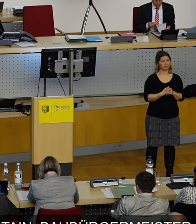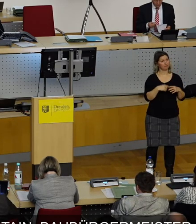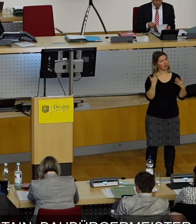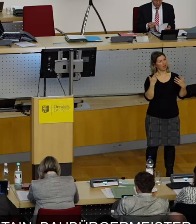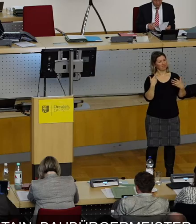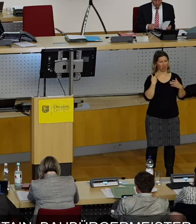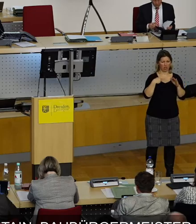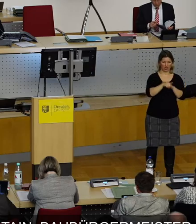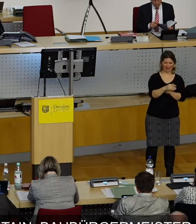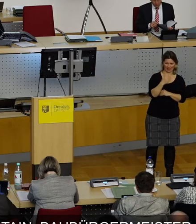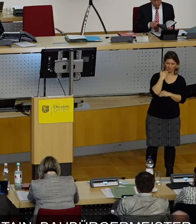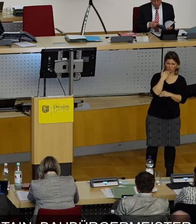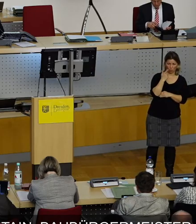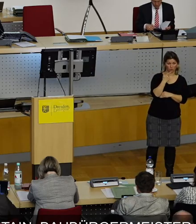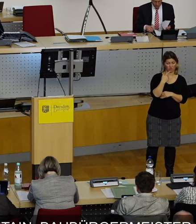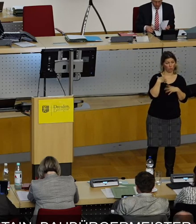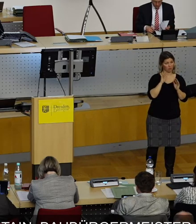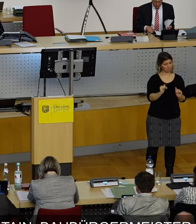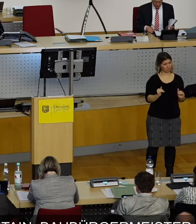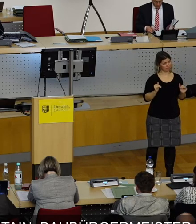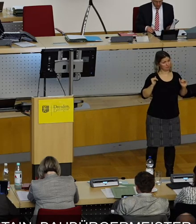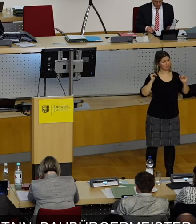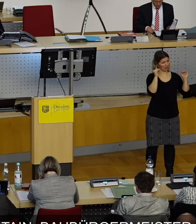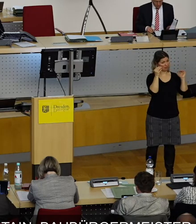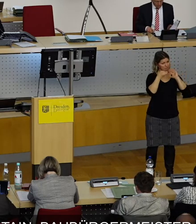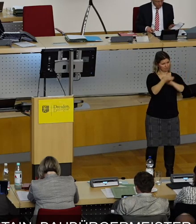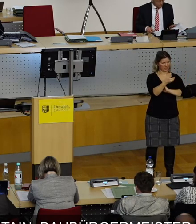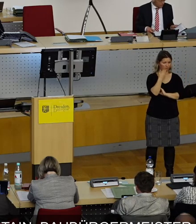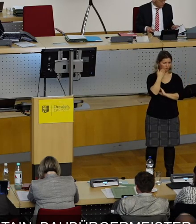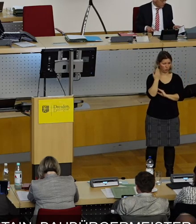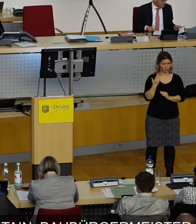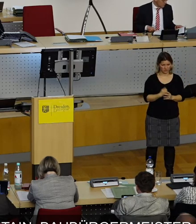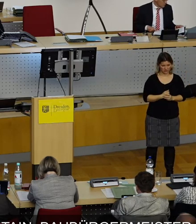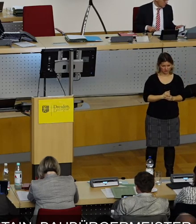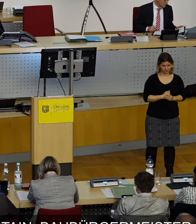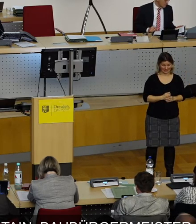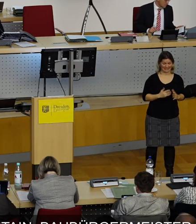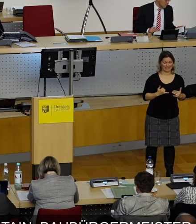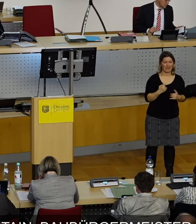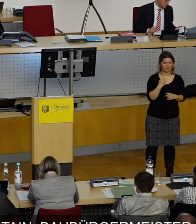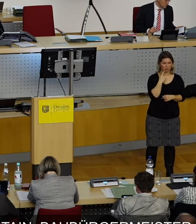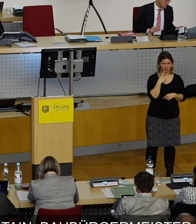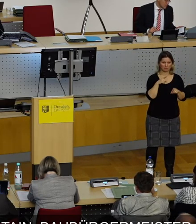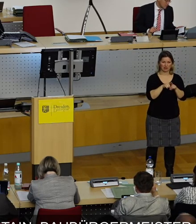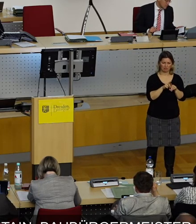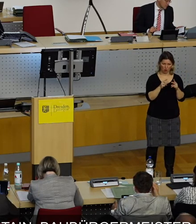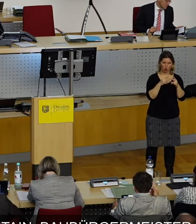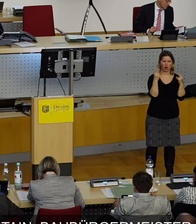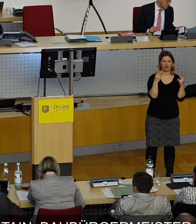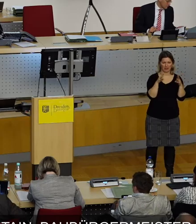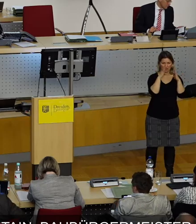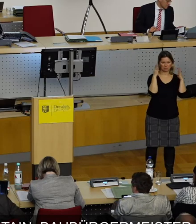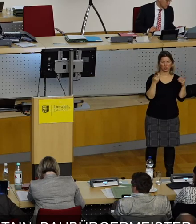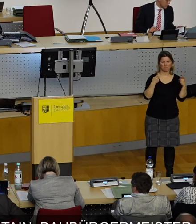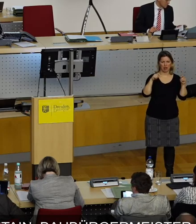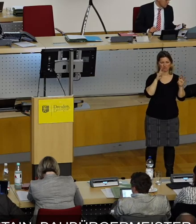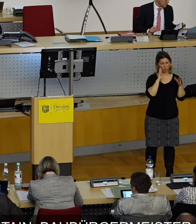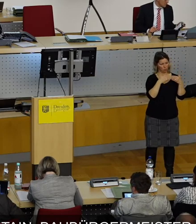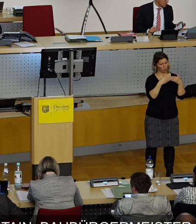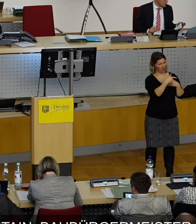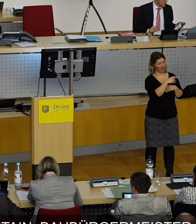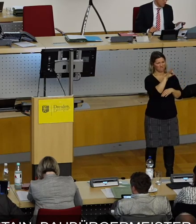gewohnt hat, sondern die oberen 10.000. Derzeit planen wir wieder ein öffentliches Gebäude, hier auf der gegenüberliegenden Seite am